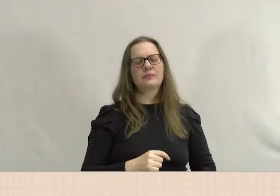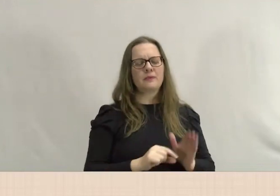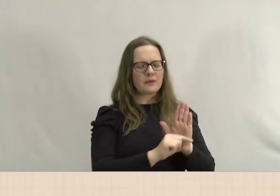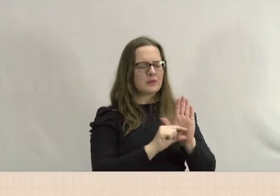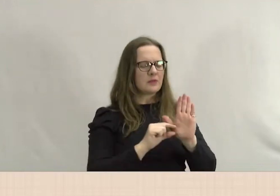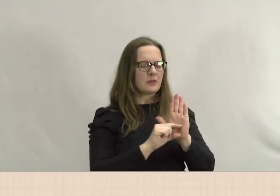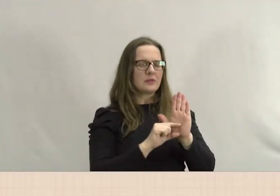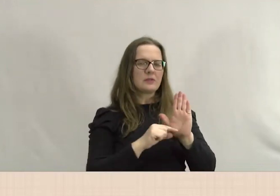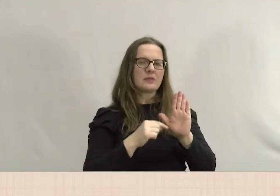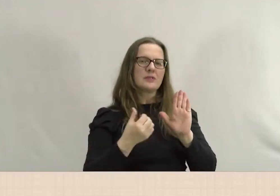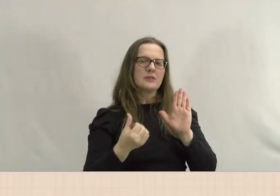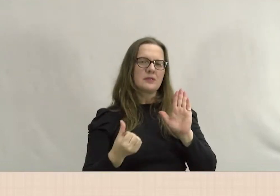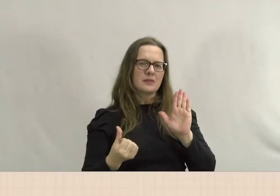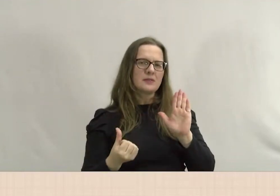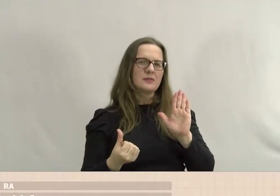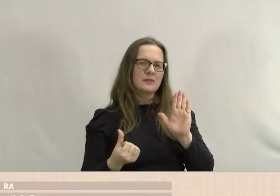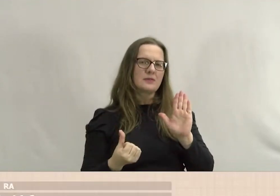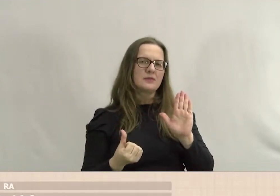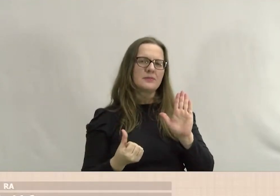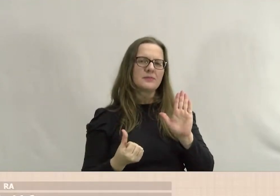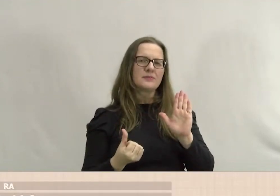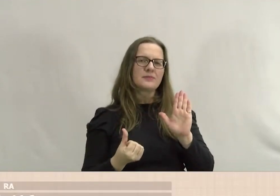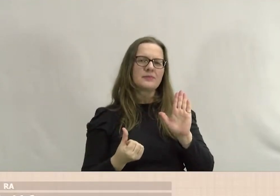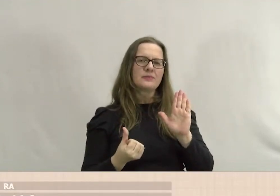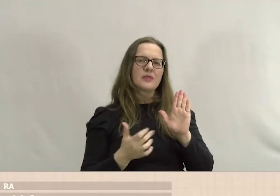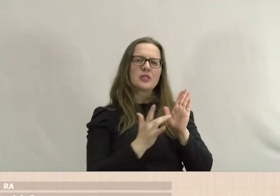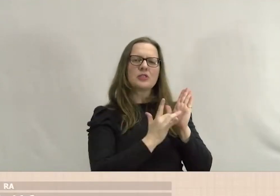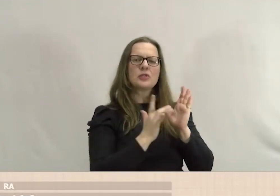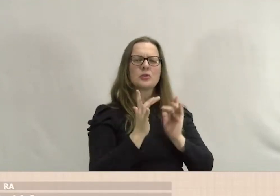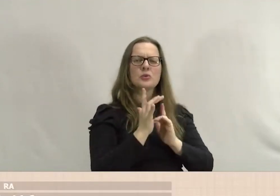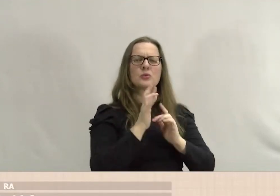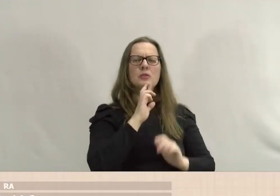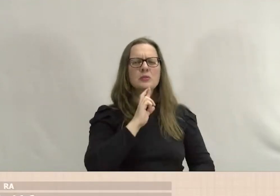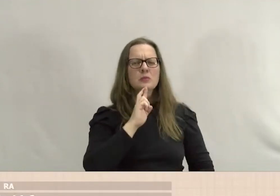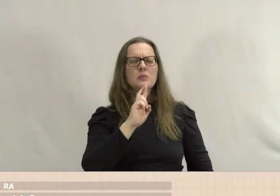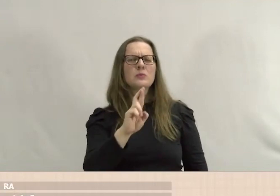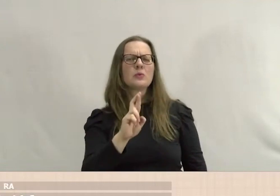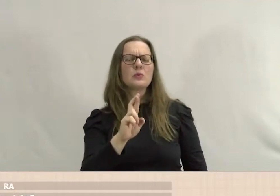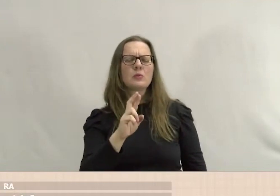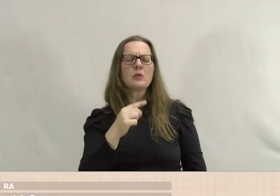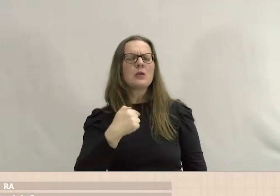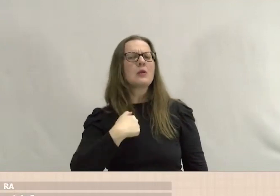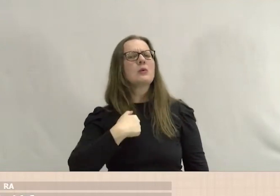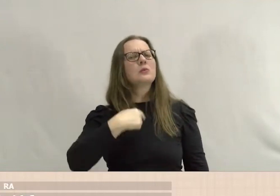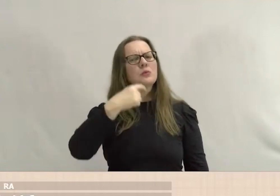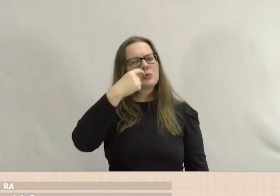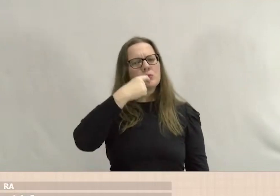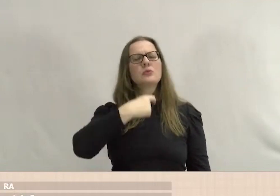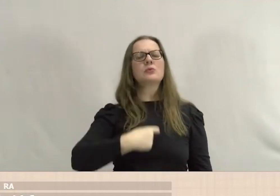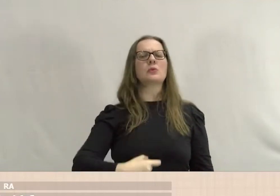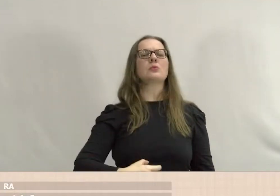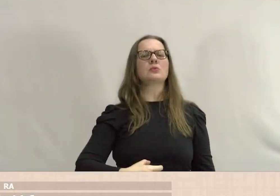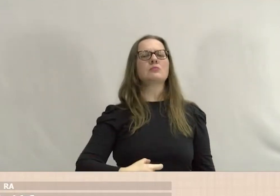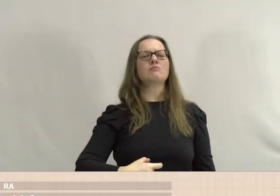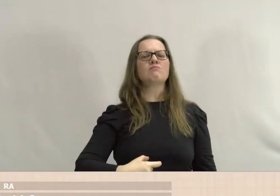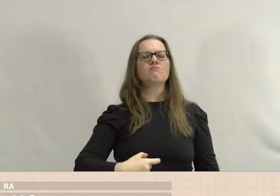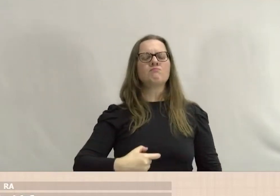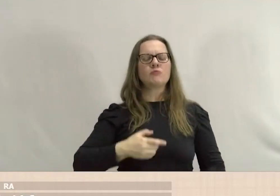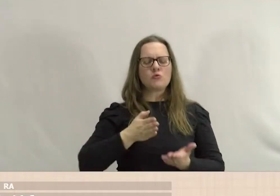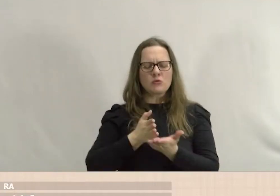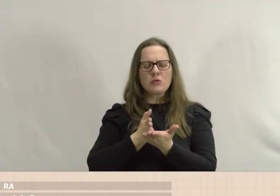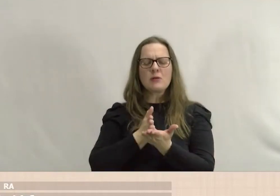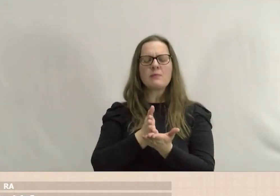versículo 6. Respondeu-lhe Jesus: eu sou o